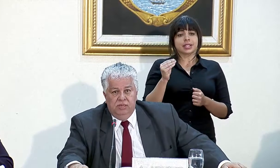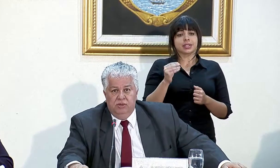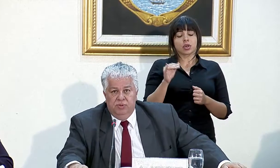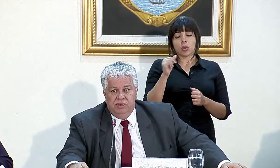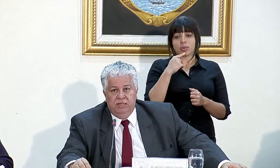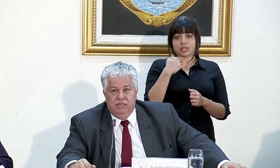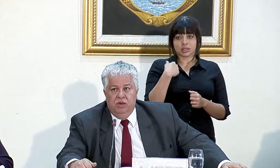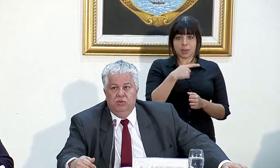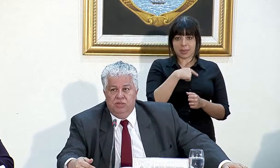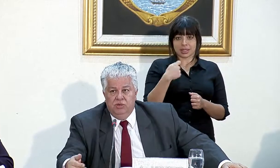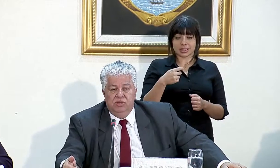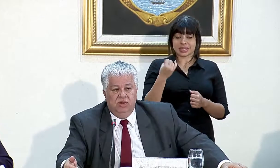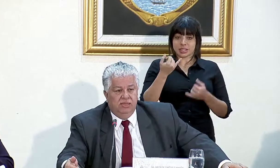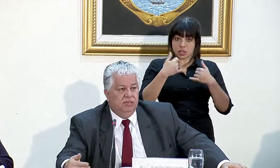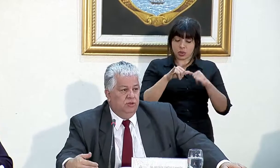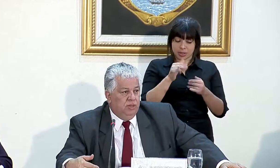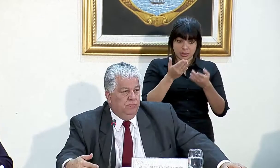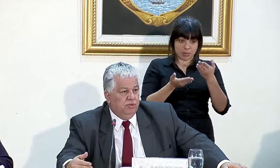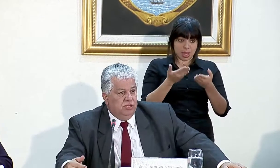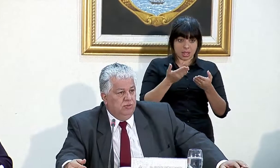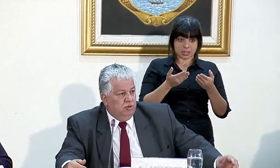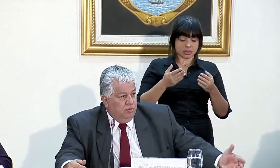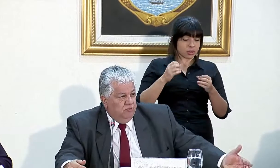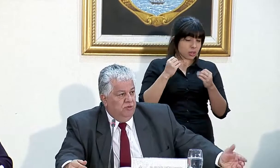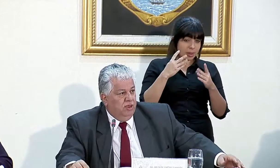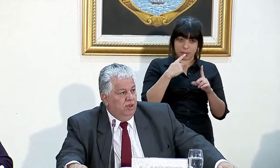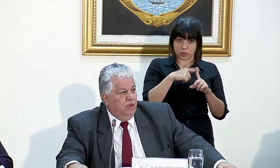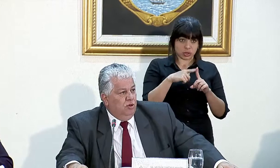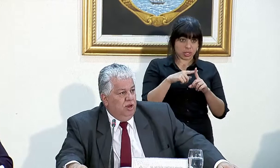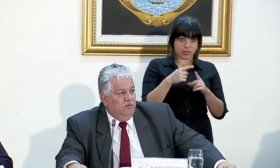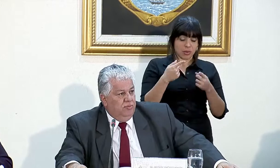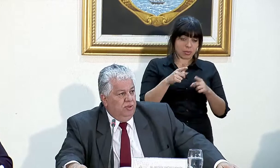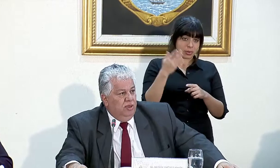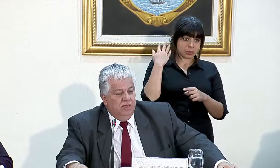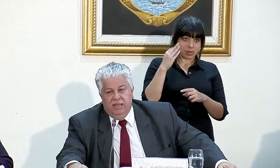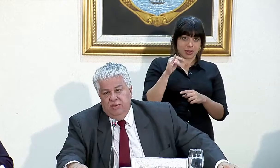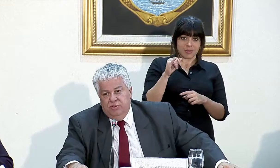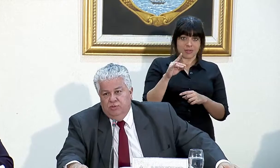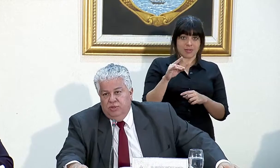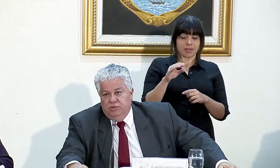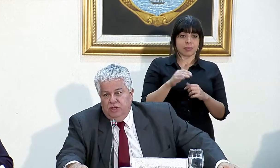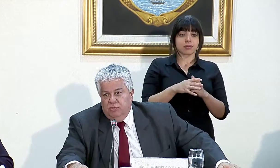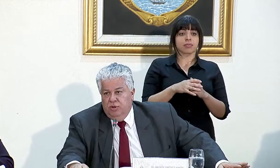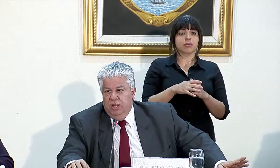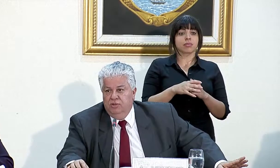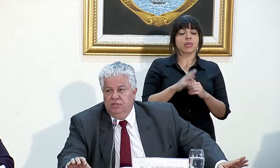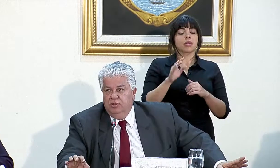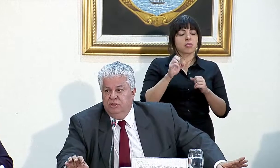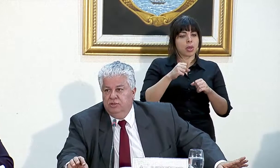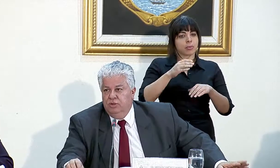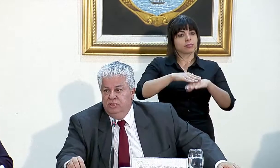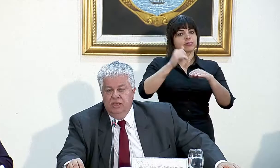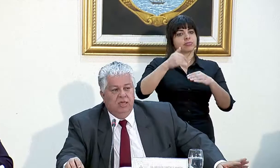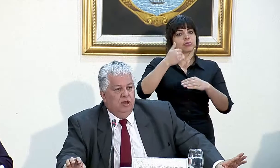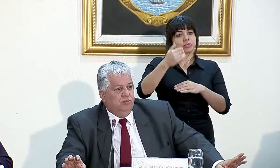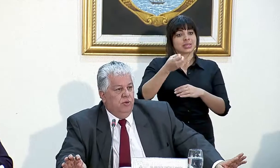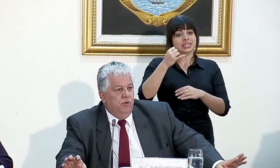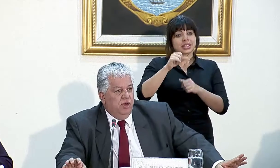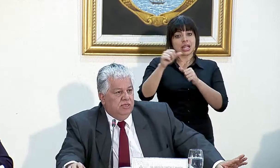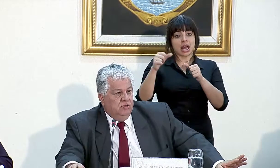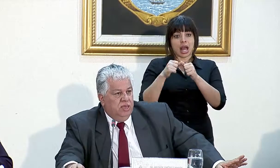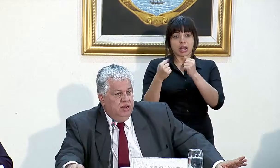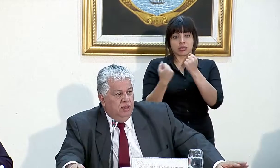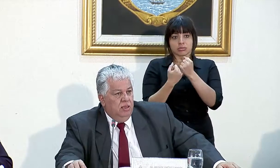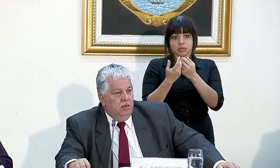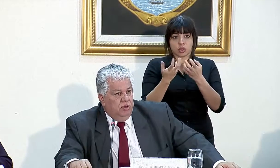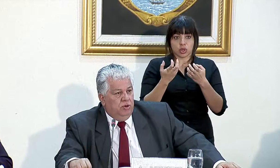Como dice el señor presidente, si aún siendo ese balance no tan positivo como nos fue con el FIB, estaríamos dispuestos a convocarlos si los sectores que los promueven